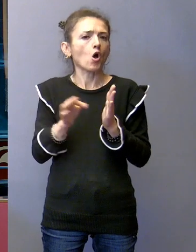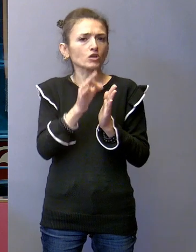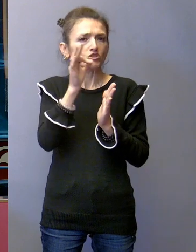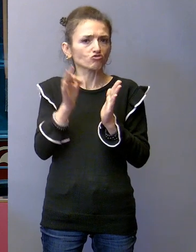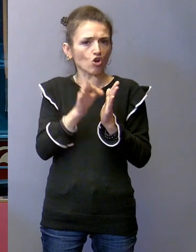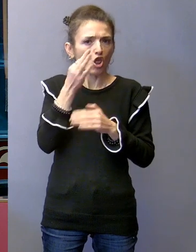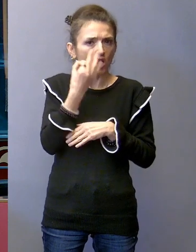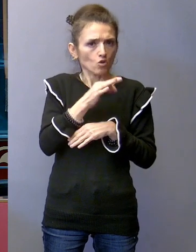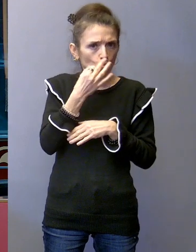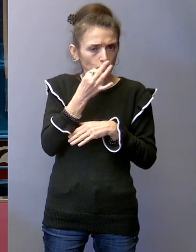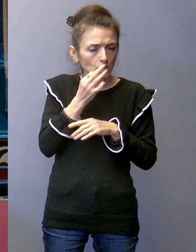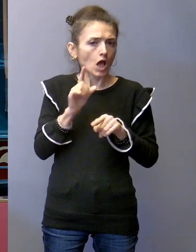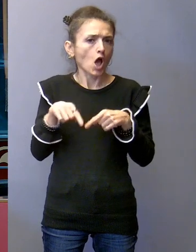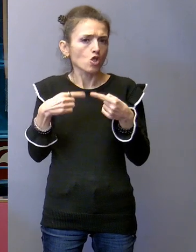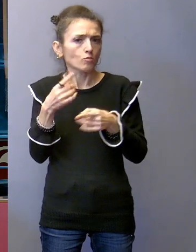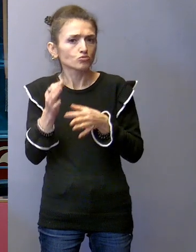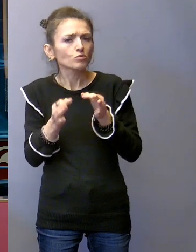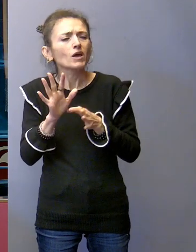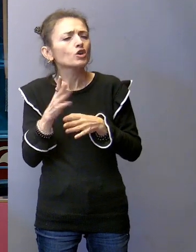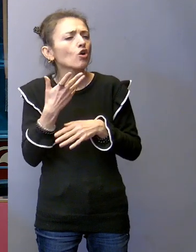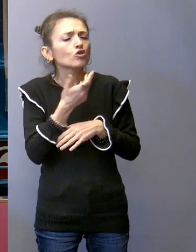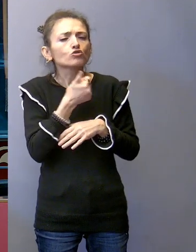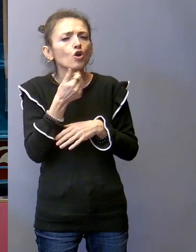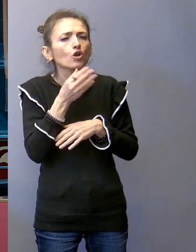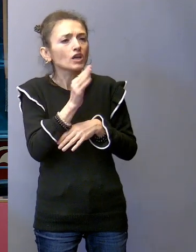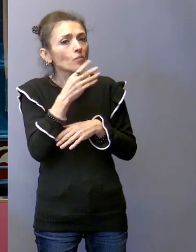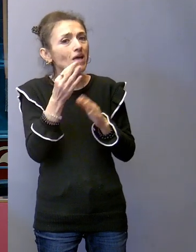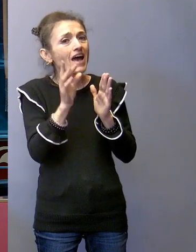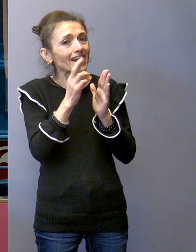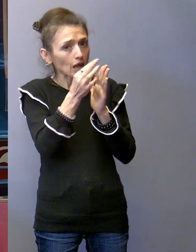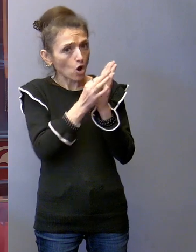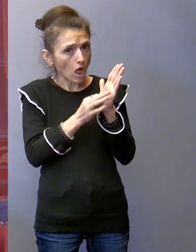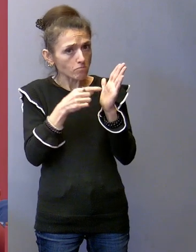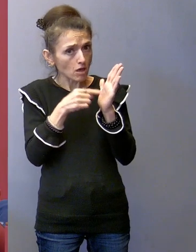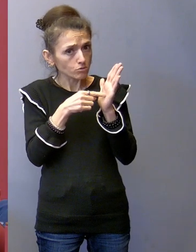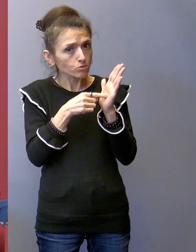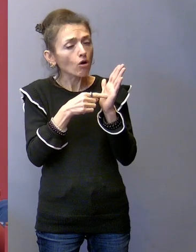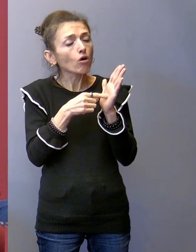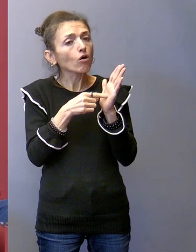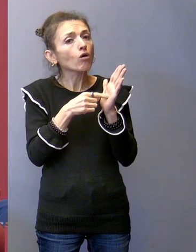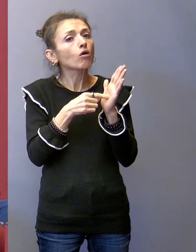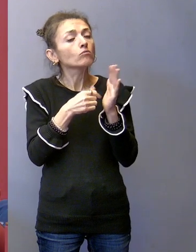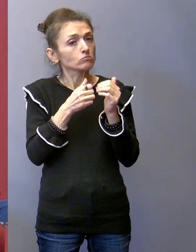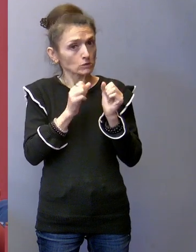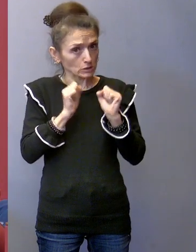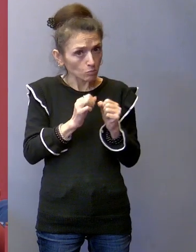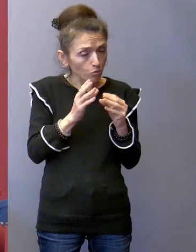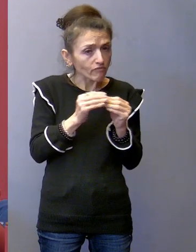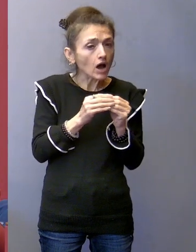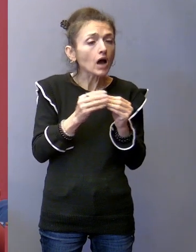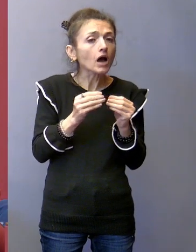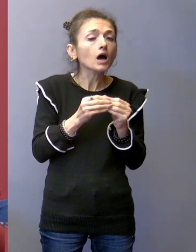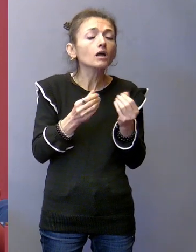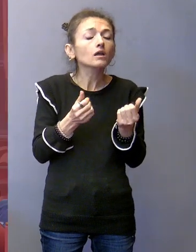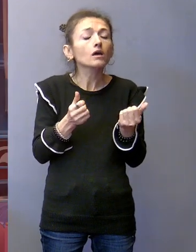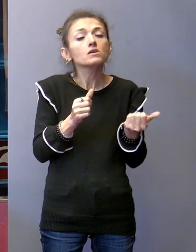gli ordini del gioco regolamento è fattibile questo da regolamento è fattibile quindi è fattibile che possa